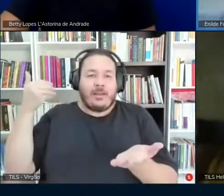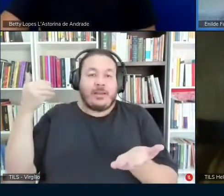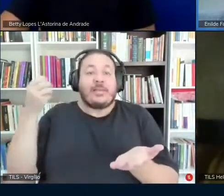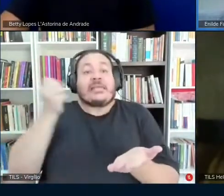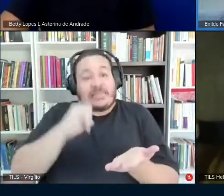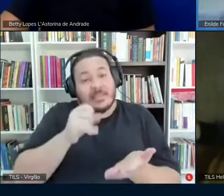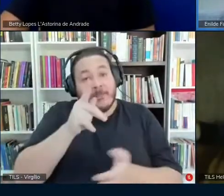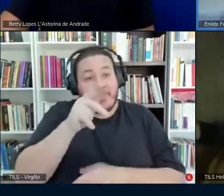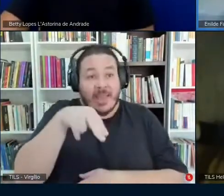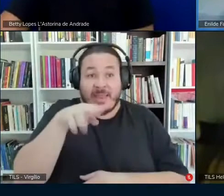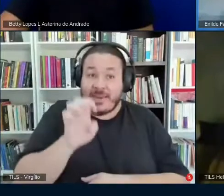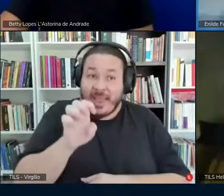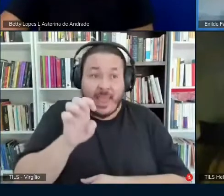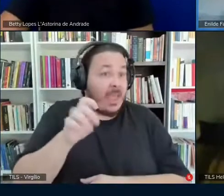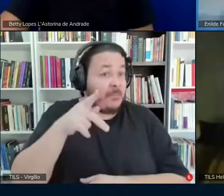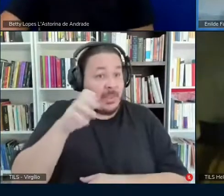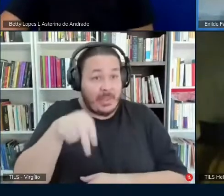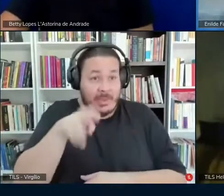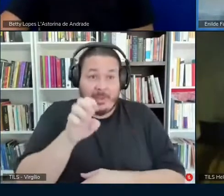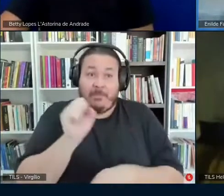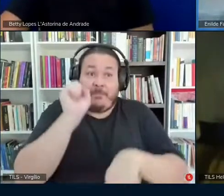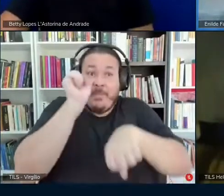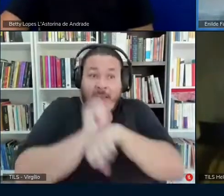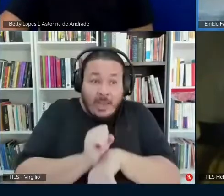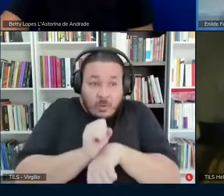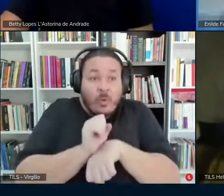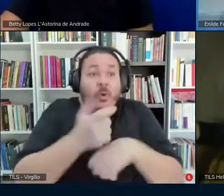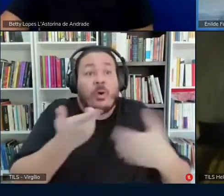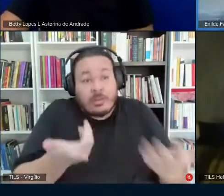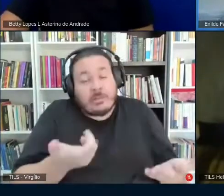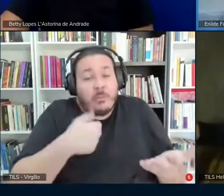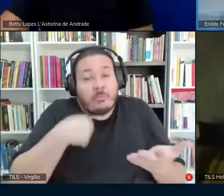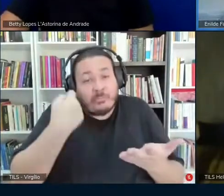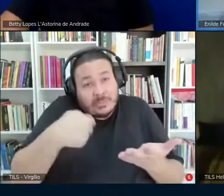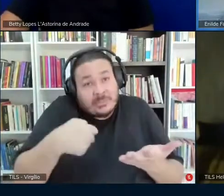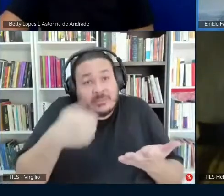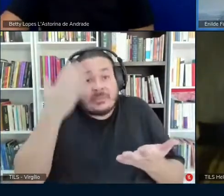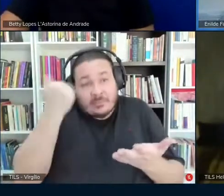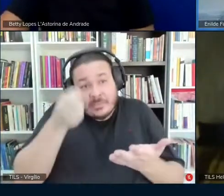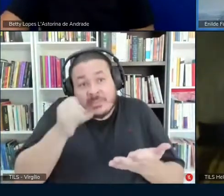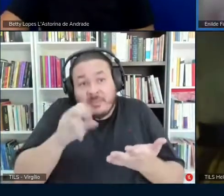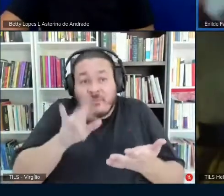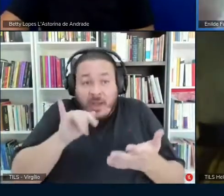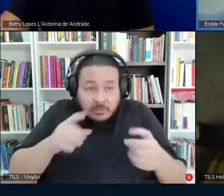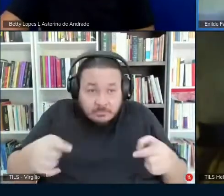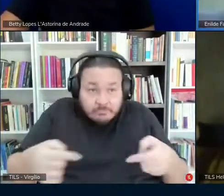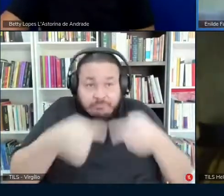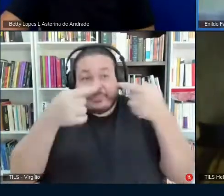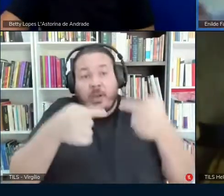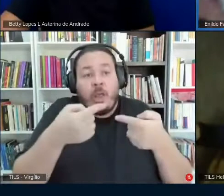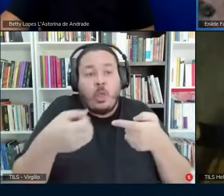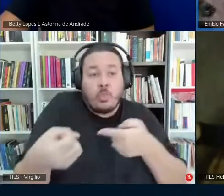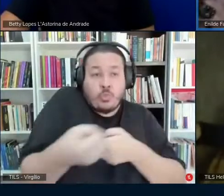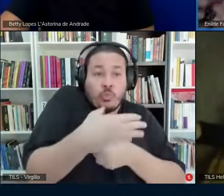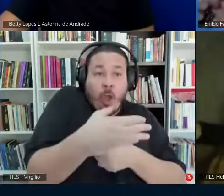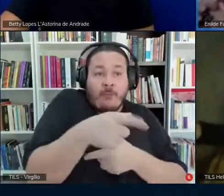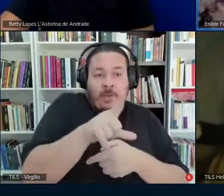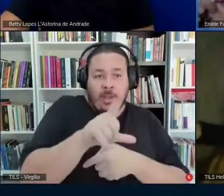PNE parou, esse PNE tem que saber se ele vai ser adequado à nova LDB, né? E se...